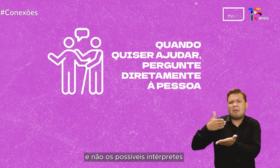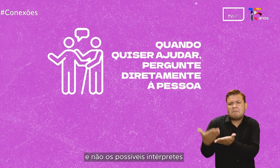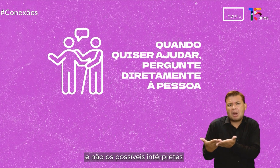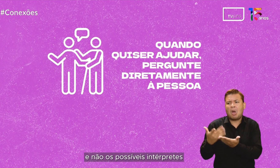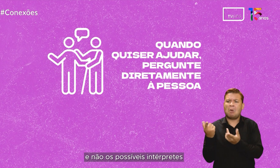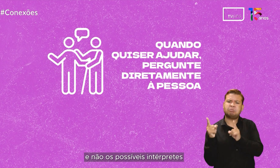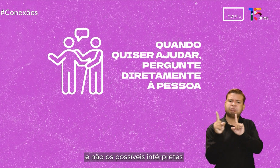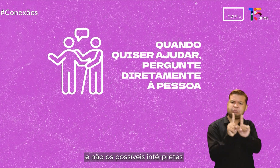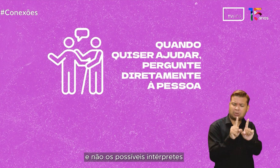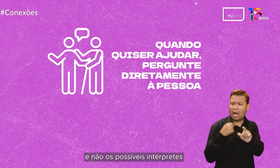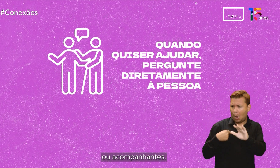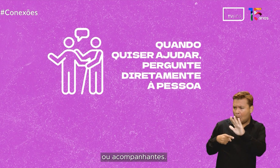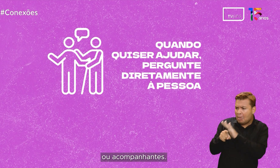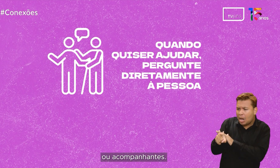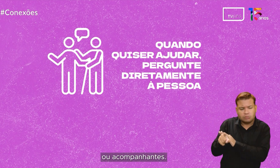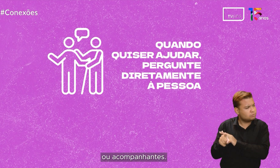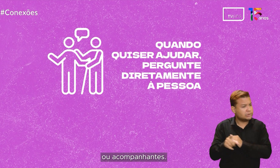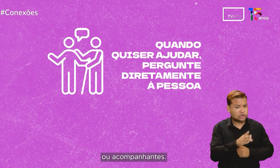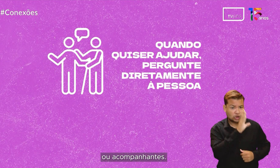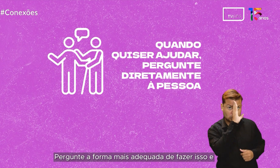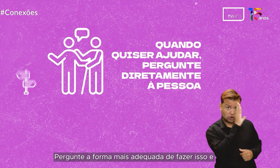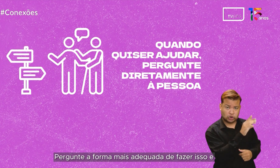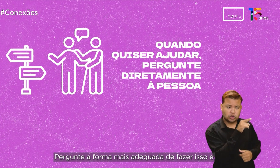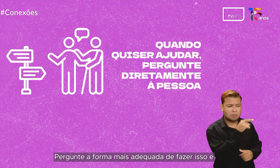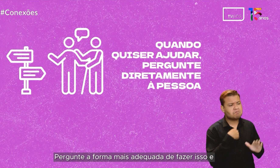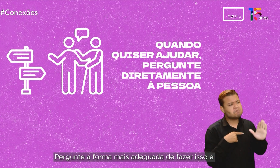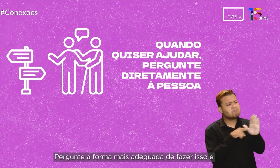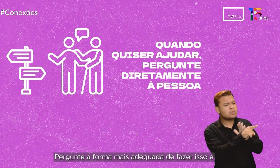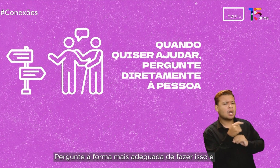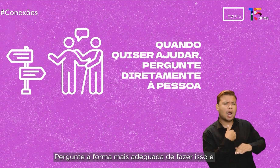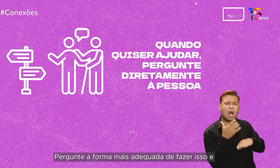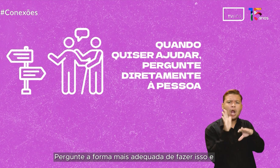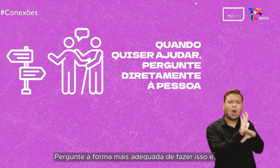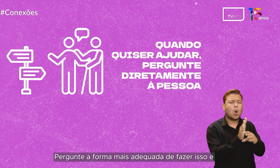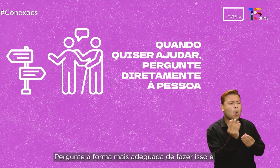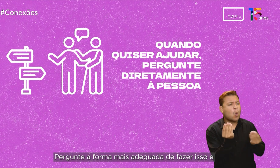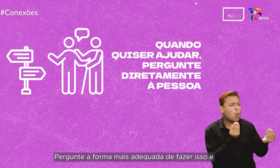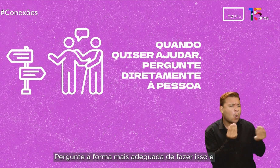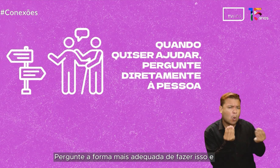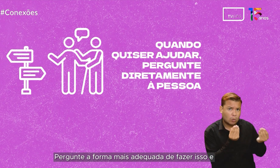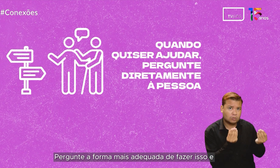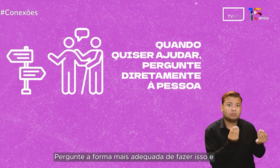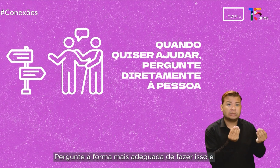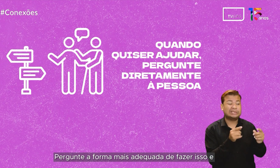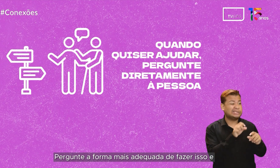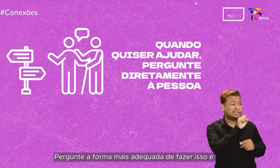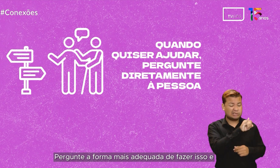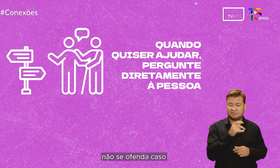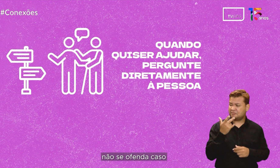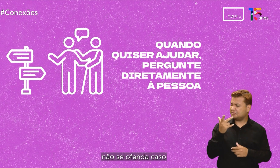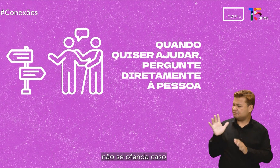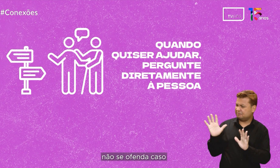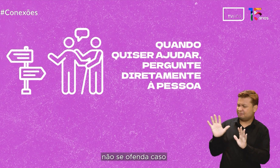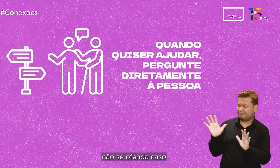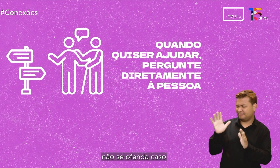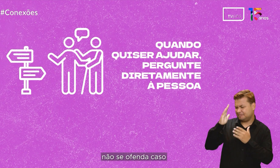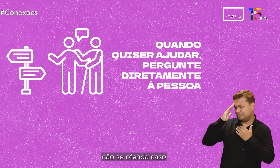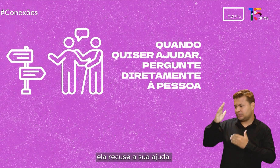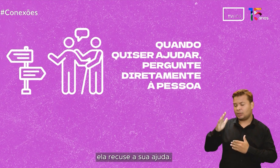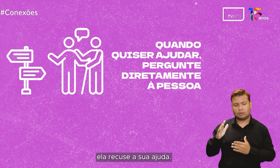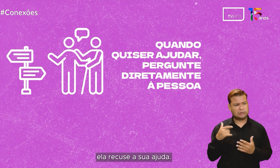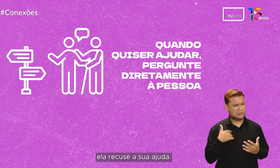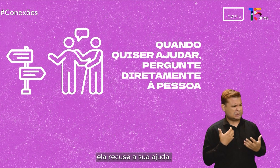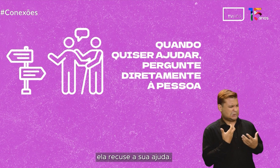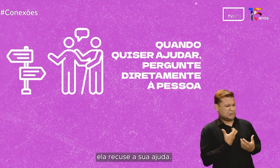aos possíveis intérpretes ou acompanhantes. Pergunte a forma mais adequada de fazer isso e não se ofenda